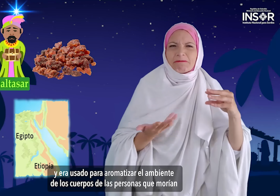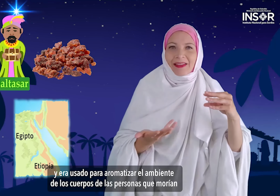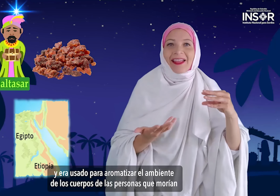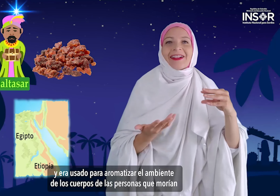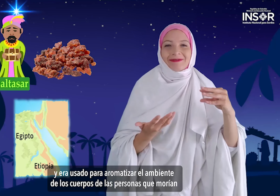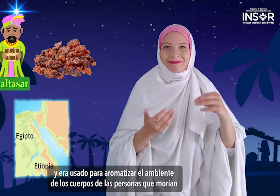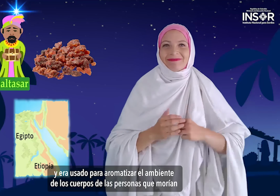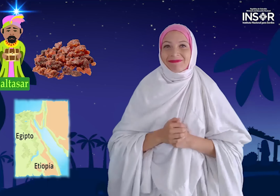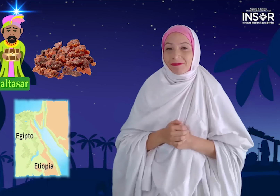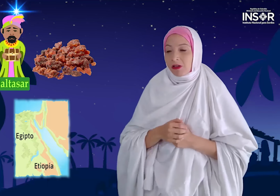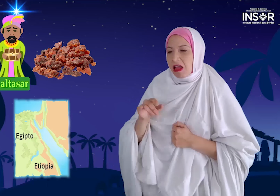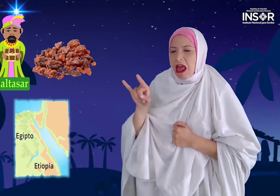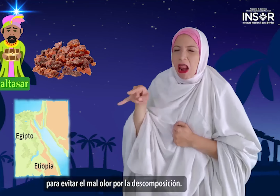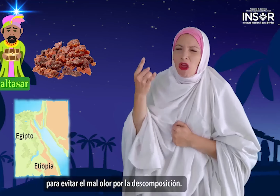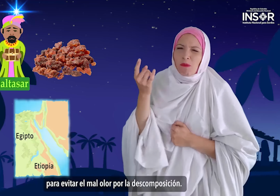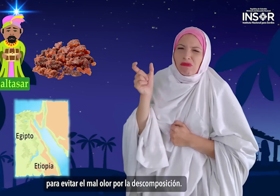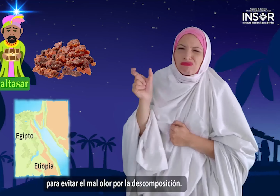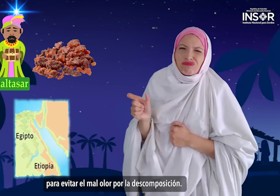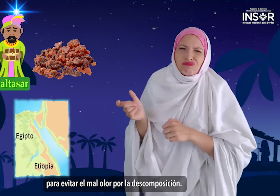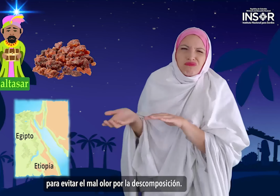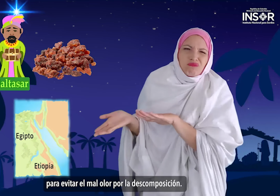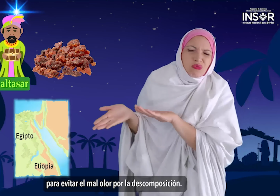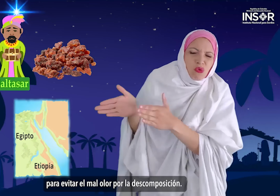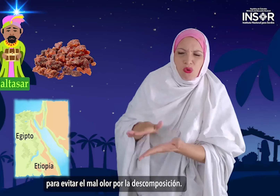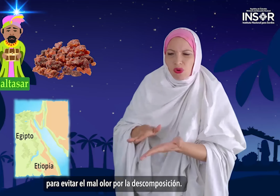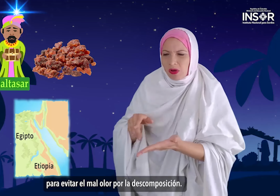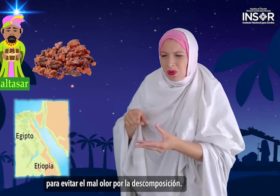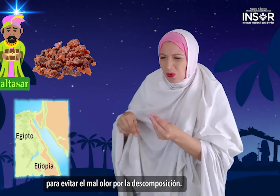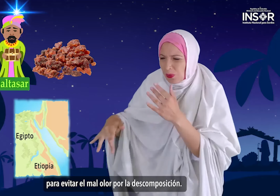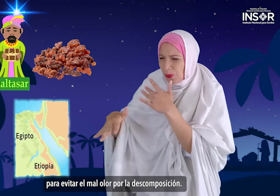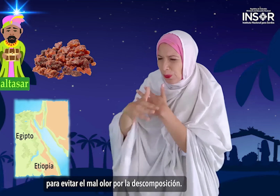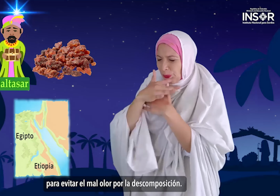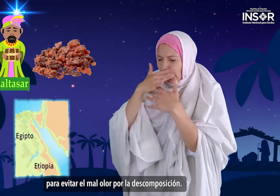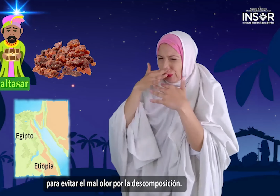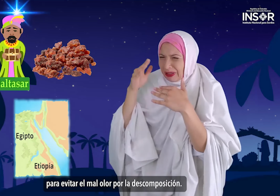morían para evitar el mal olor por la descomposición.